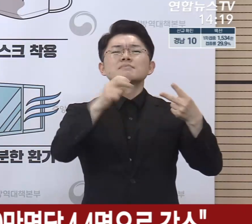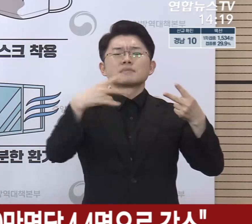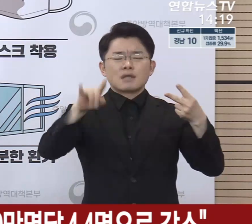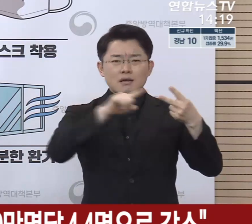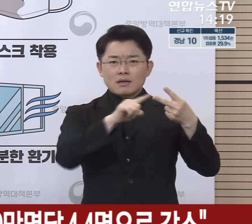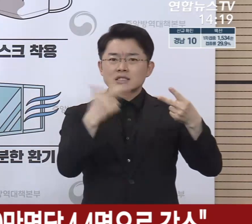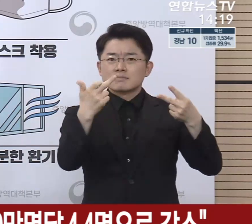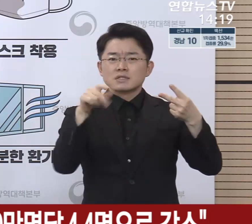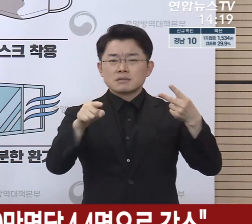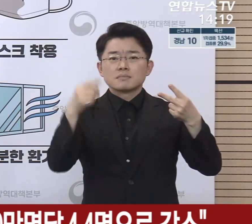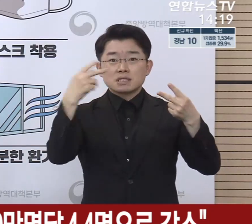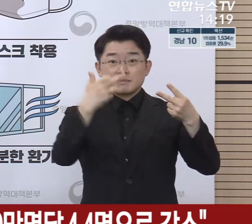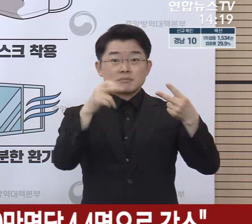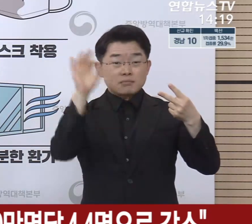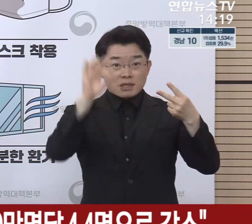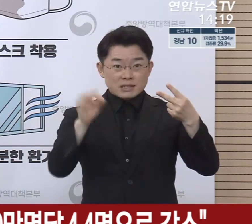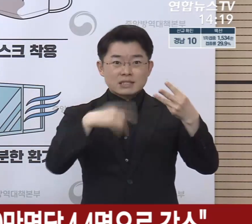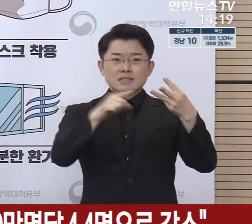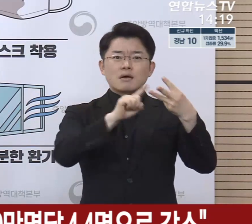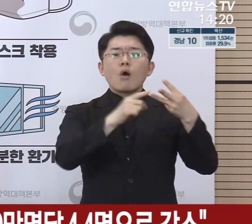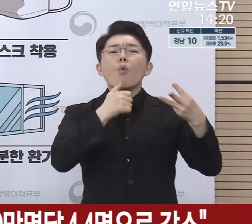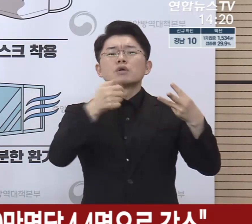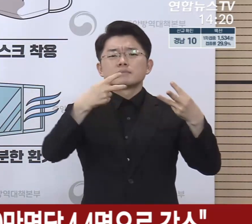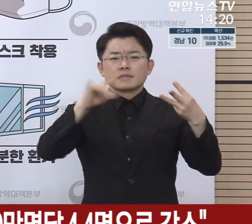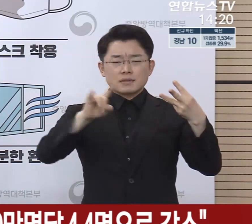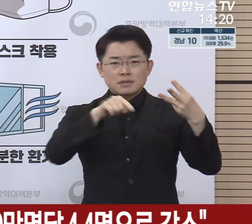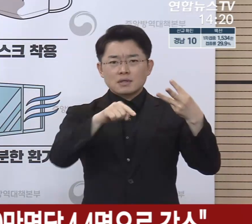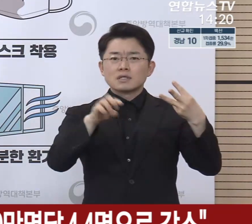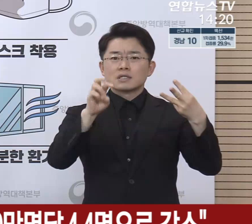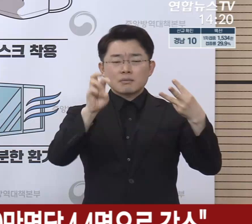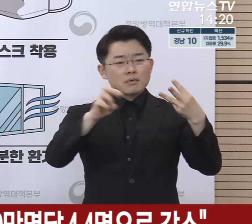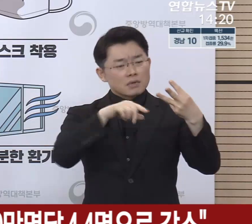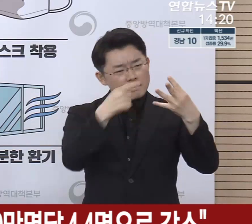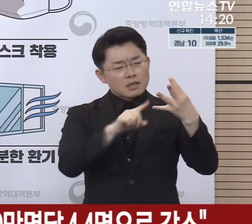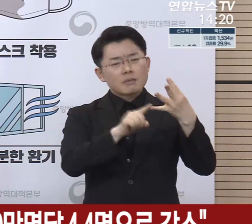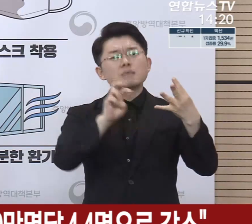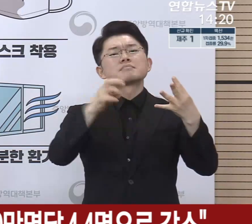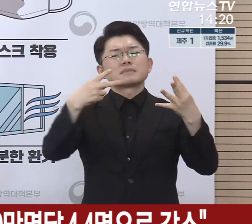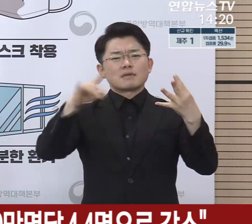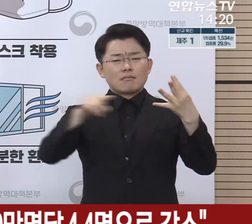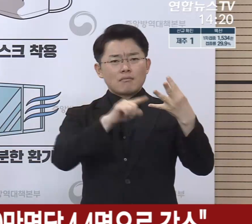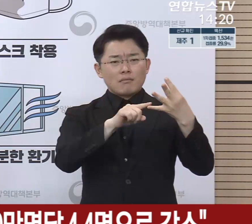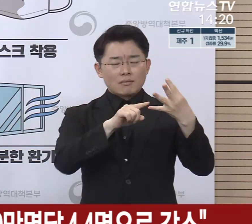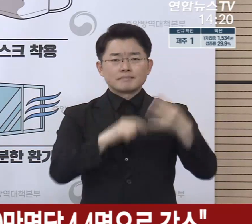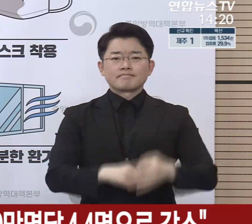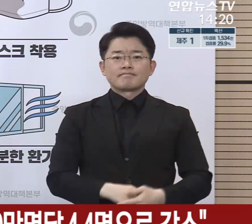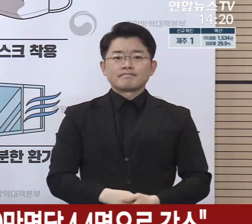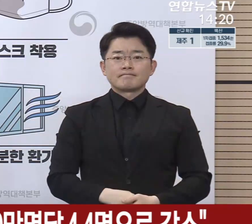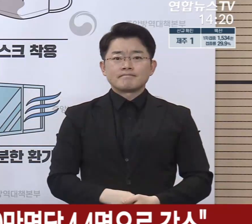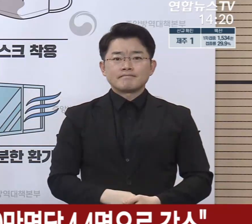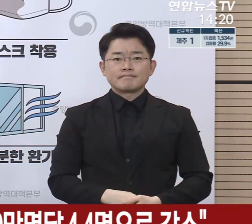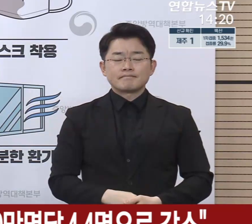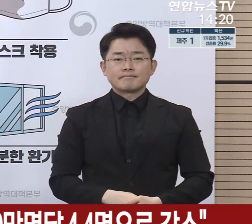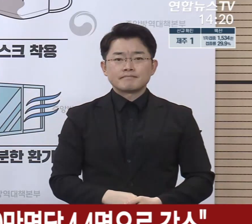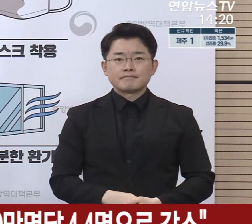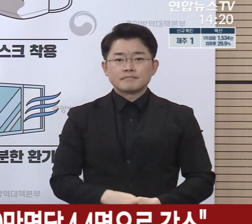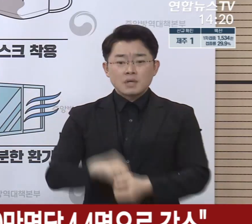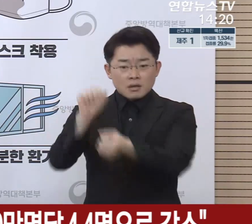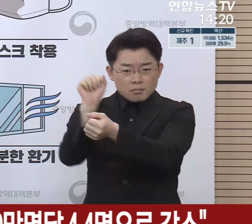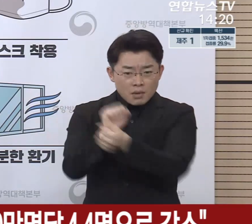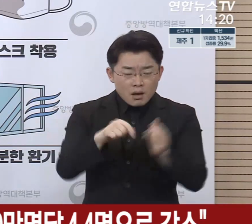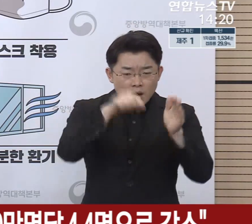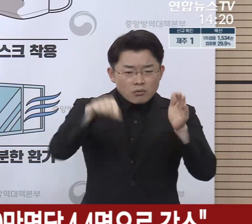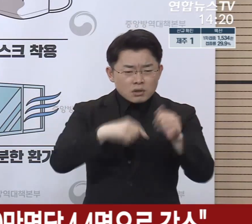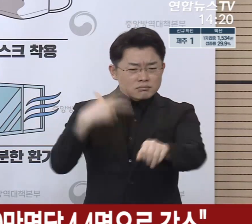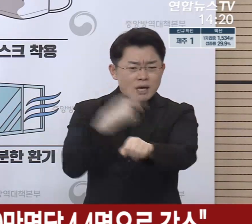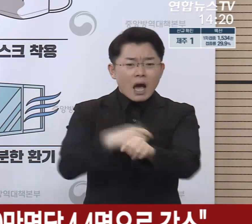20대가 17.8% 그리고 50대, 30대 순으로 높게 나타나고 있습니다. 확진자 중에